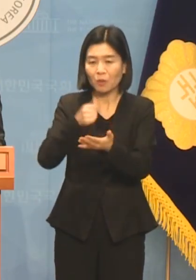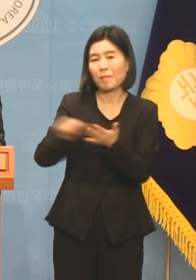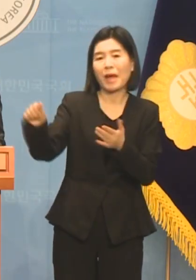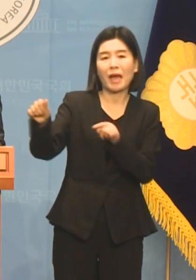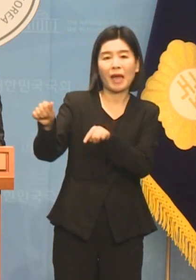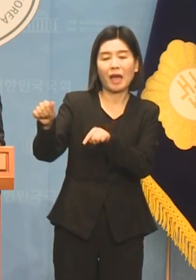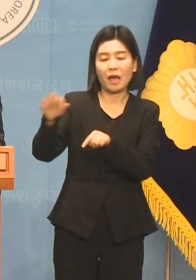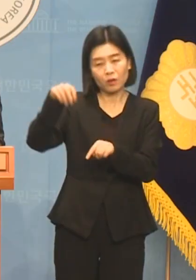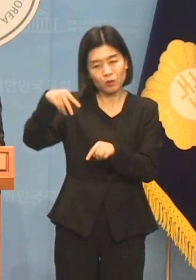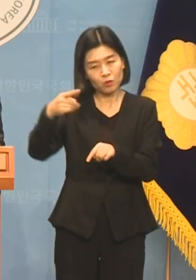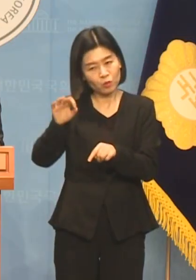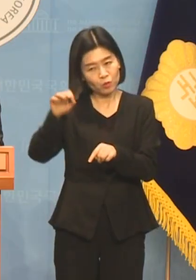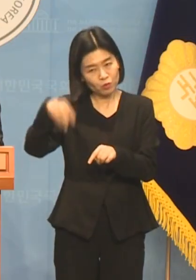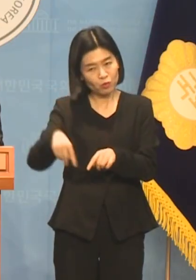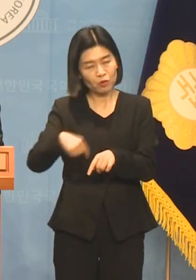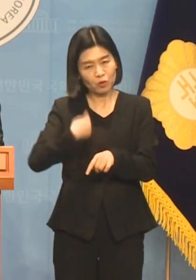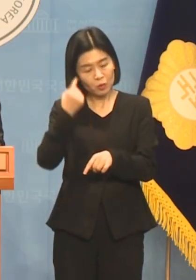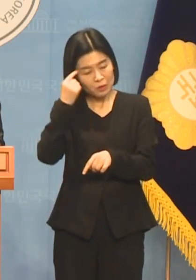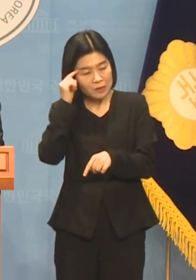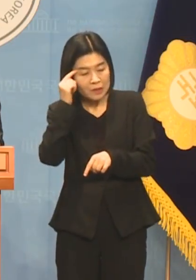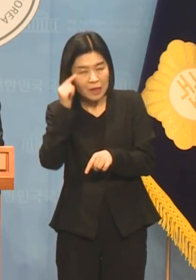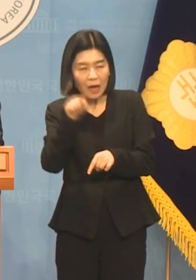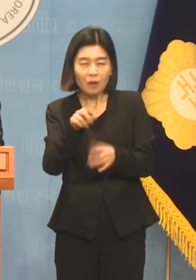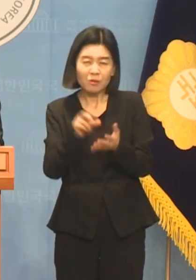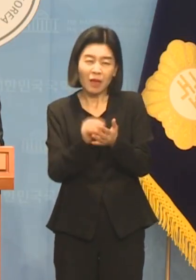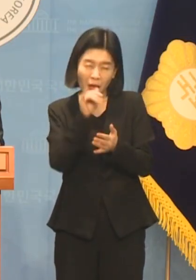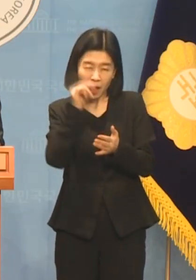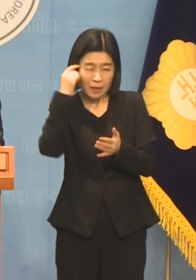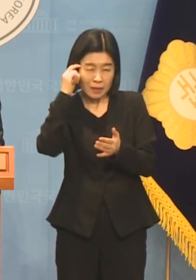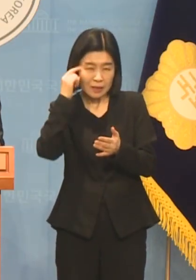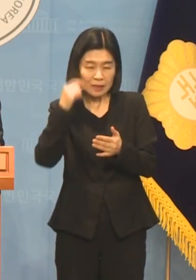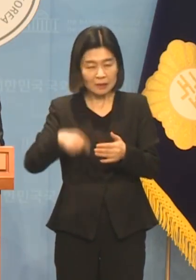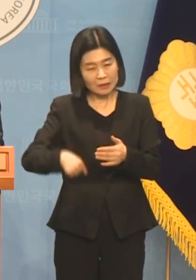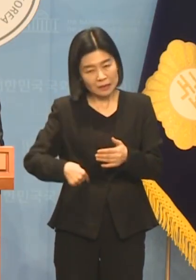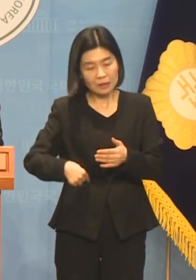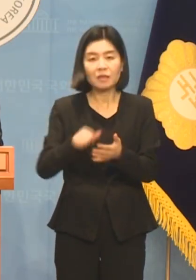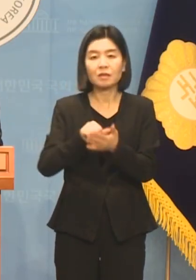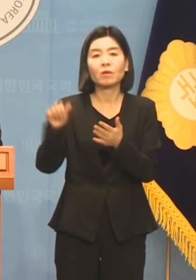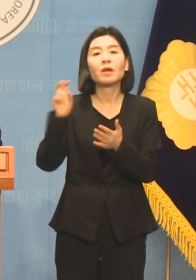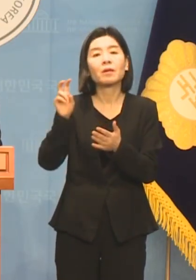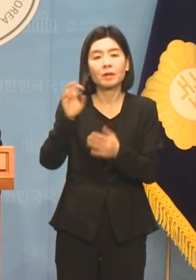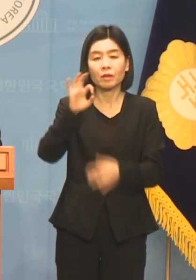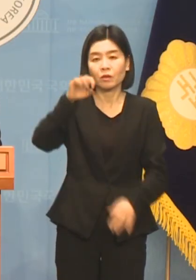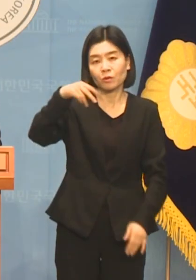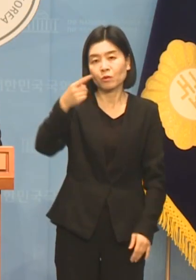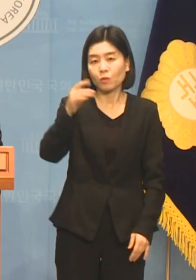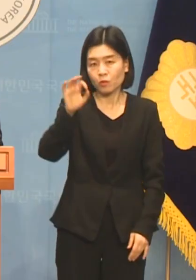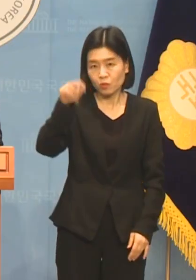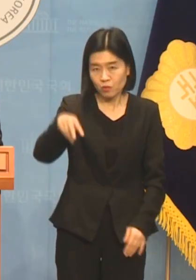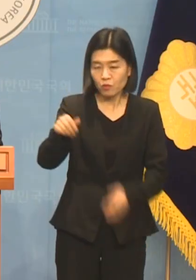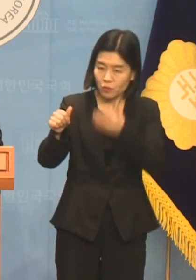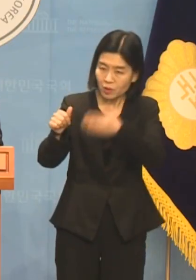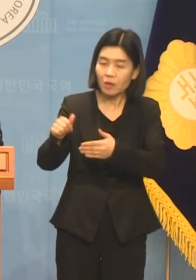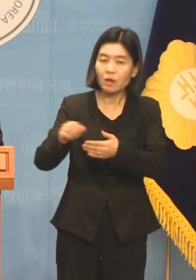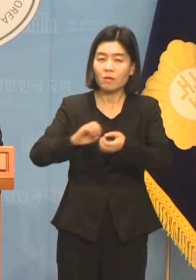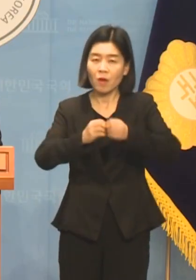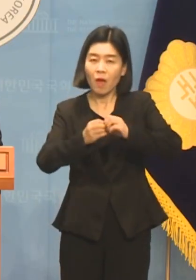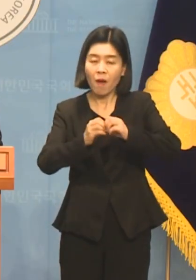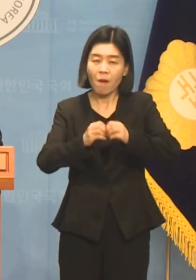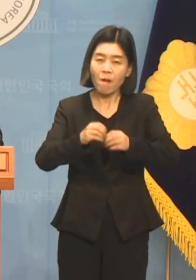스스로도 문제의 심각성을 인식했음을 보여줍니다. 유동규 씨는 더 이상 왜곡과 비방을